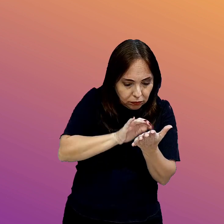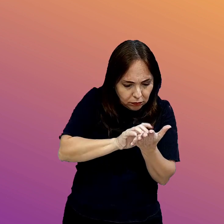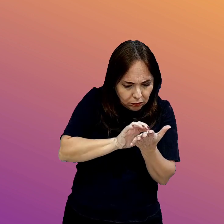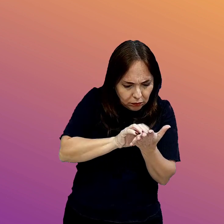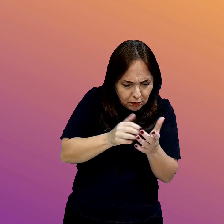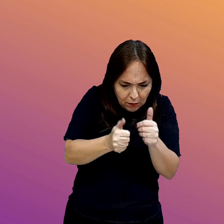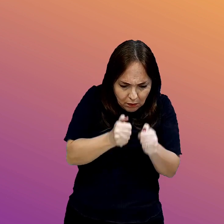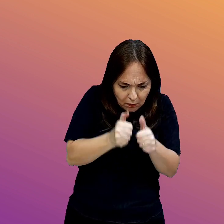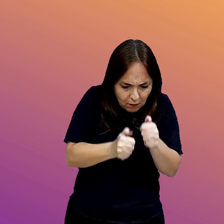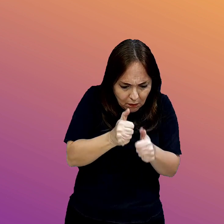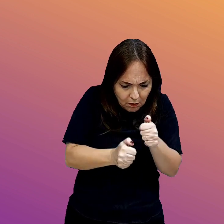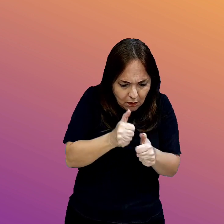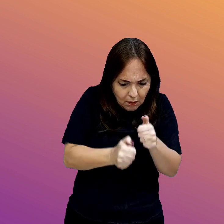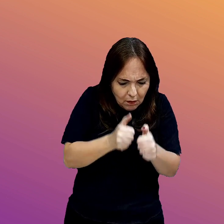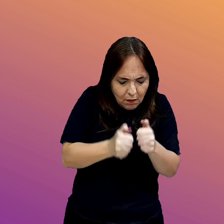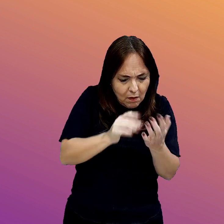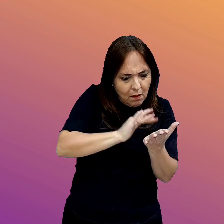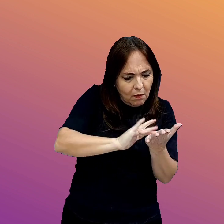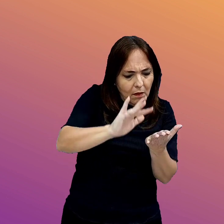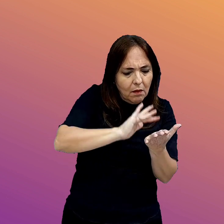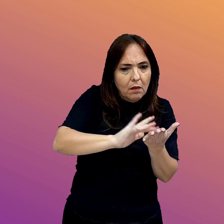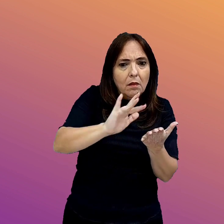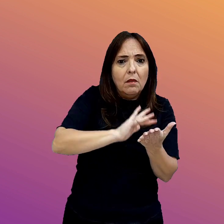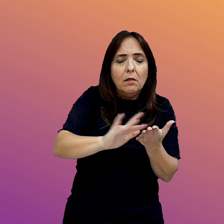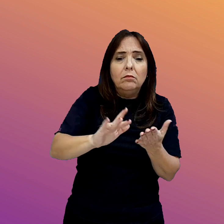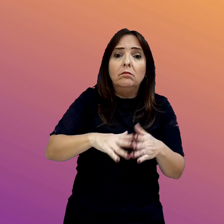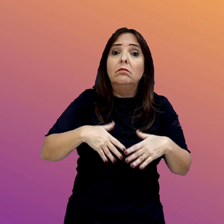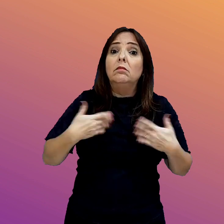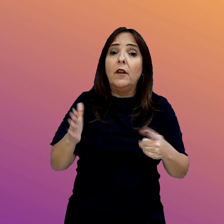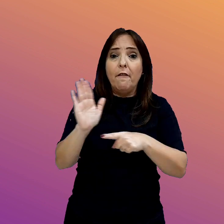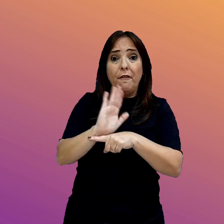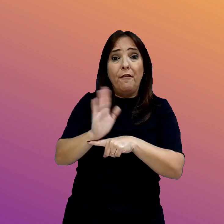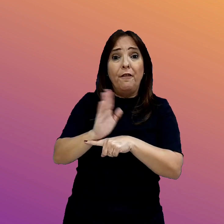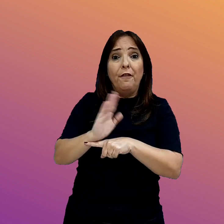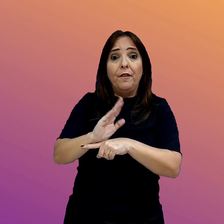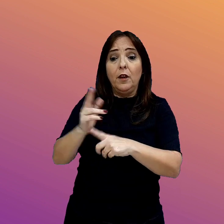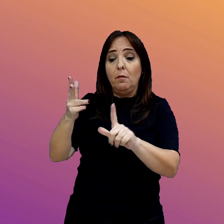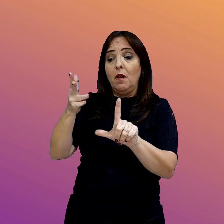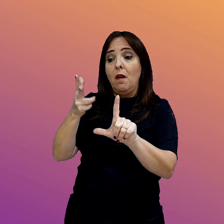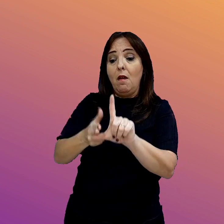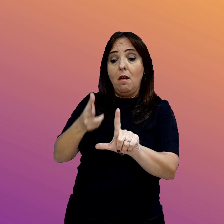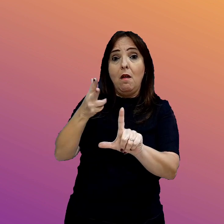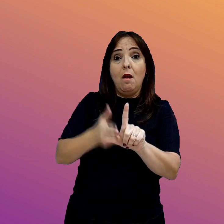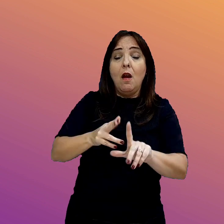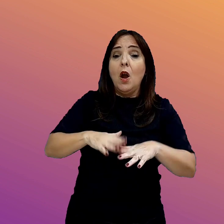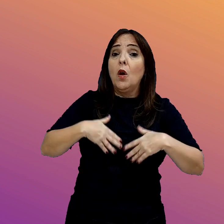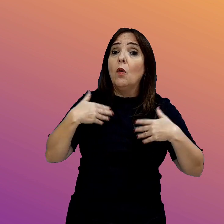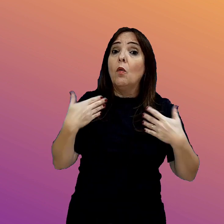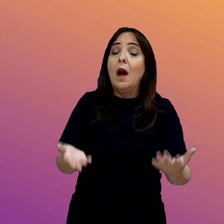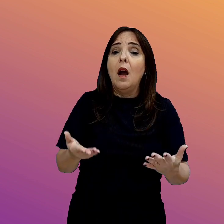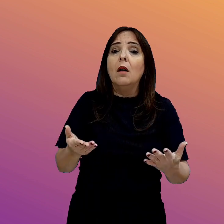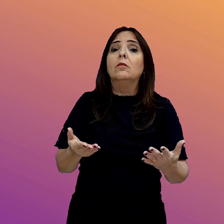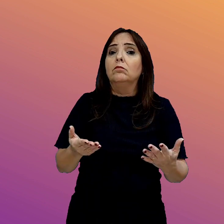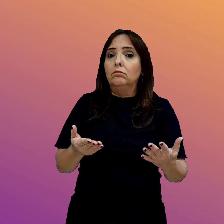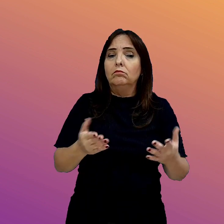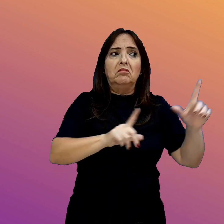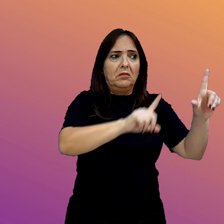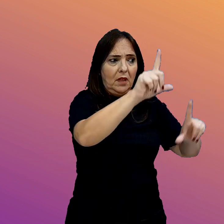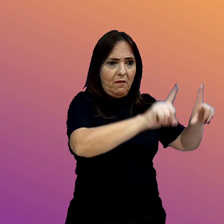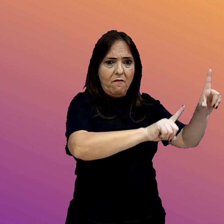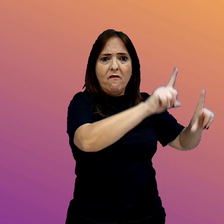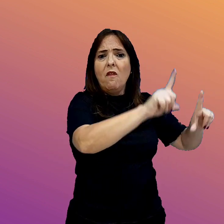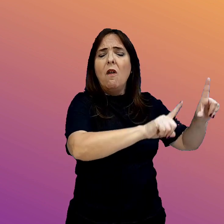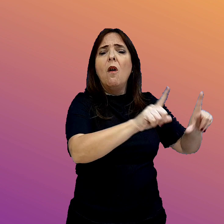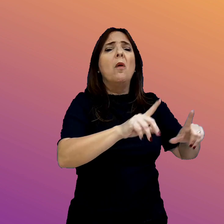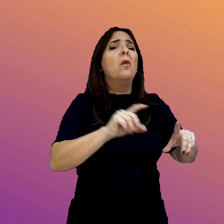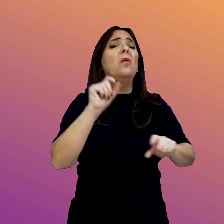crianças estão assistindo no celular? Quais são as séries que elas estão assistindo? Quais são os jogos que elas estão jogando? Os desenhos também, que estão assistindo